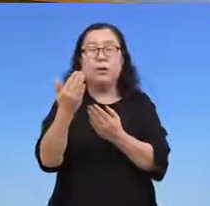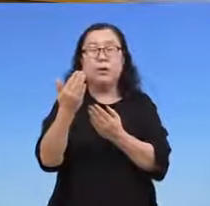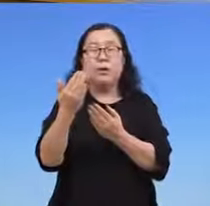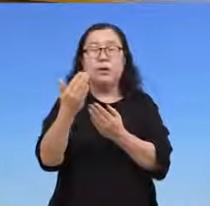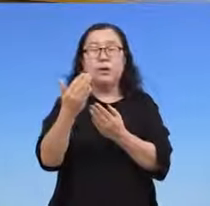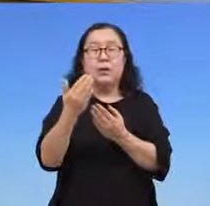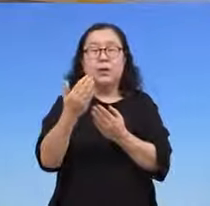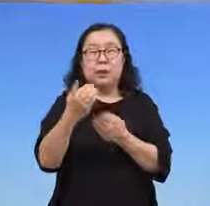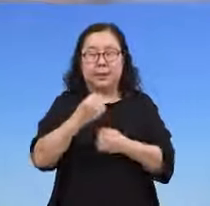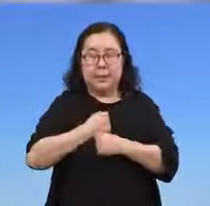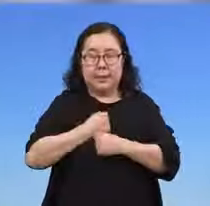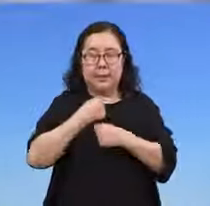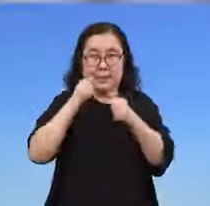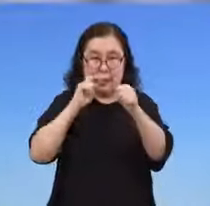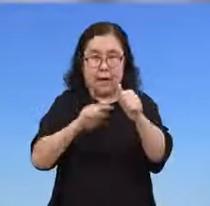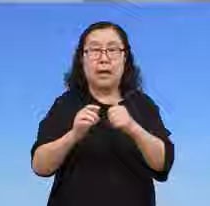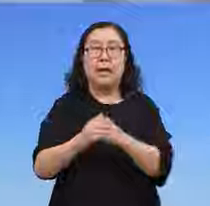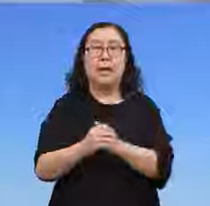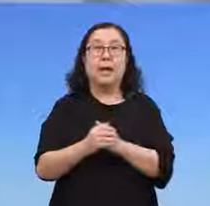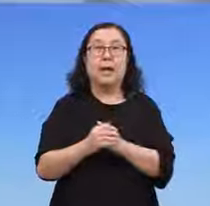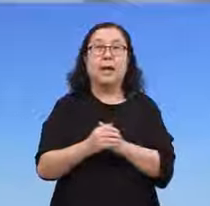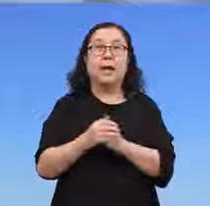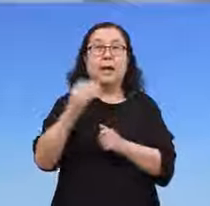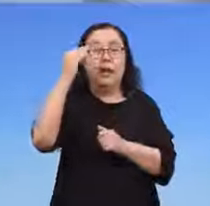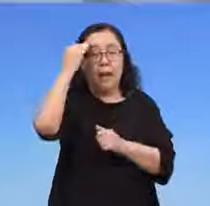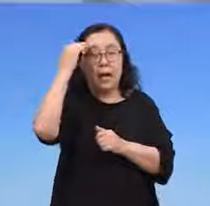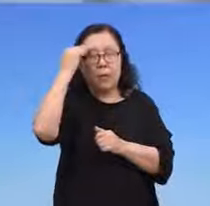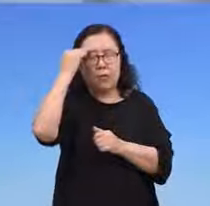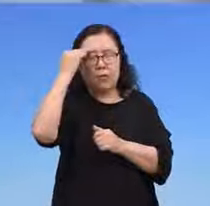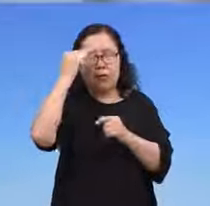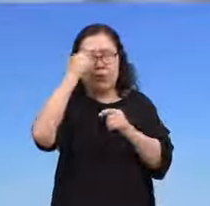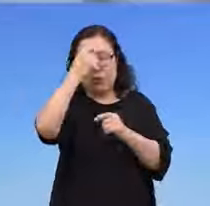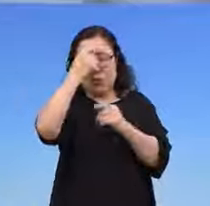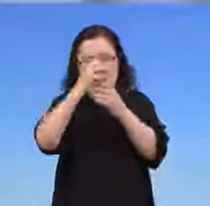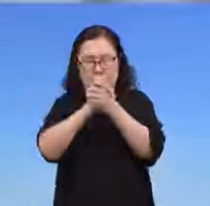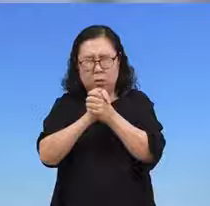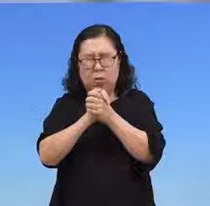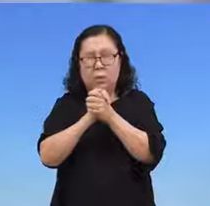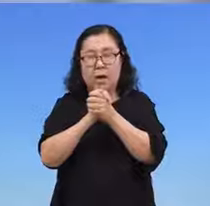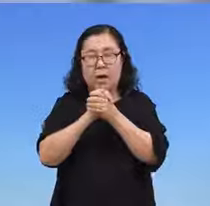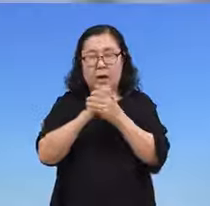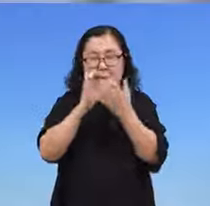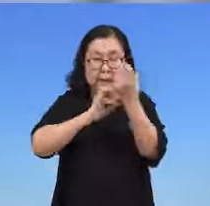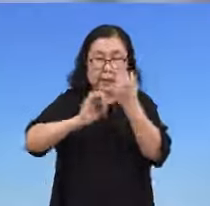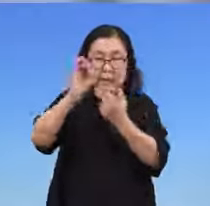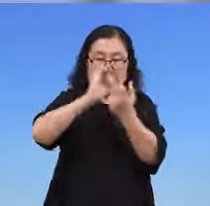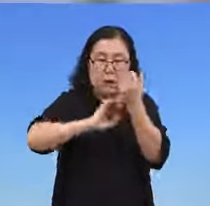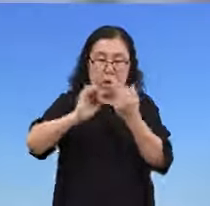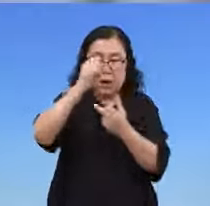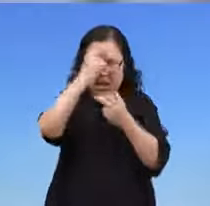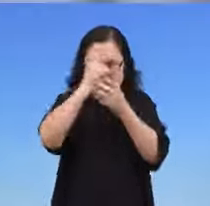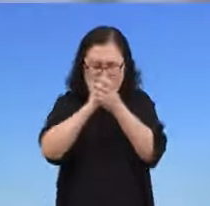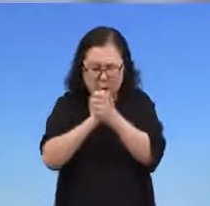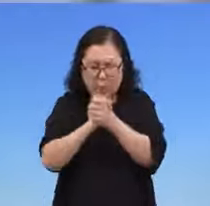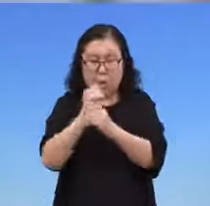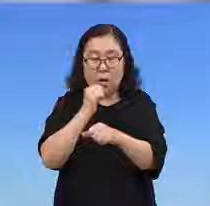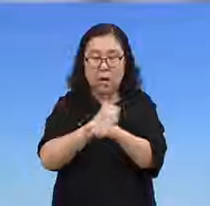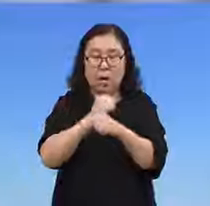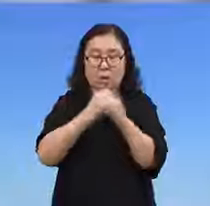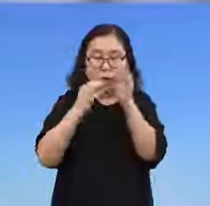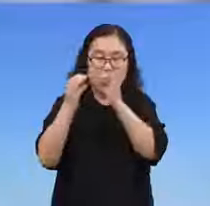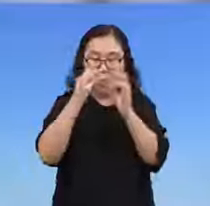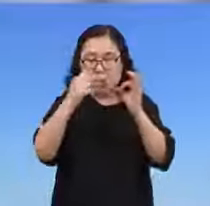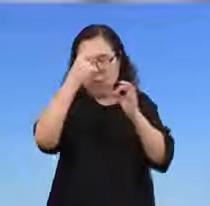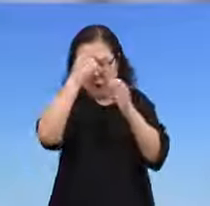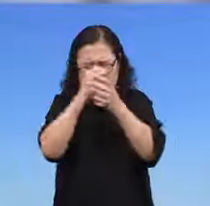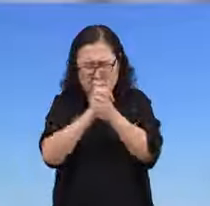회개해야 돼요. 한국 교회만큼 뭐 철학기도 많이 하고 통성기도 많이 하고 기도 많이 하는 나라가 없다고 맨날